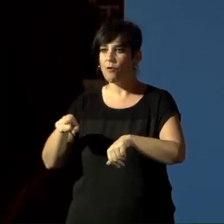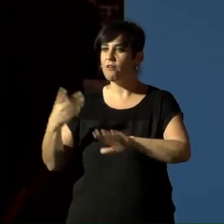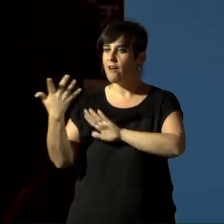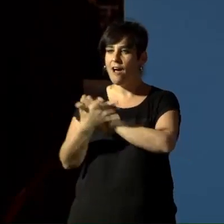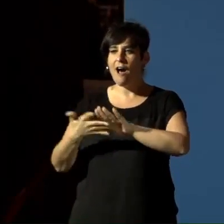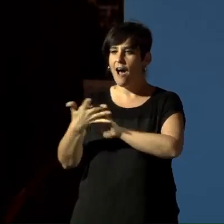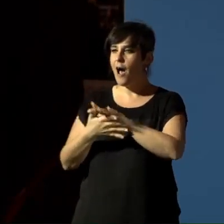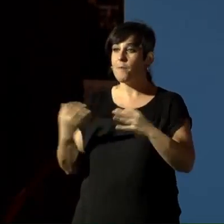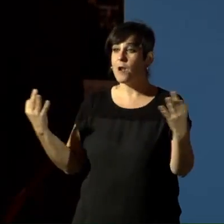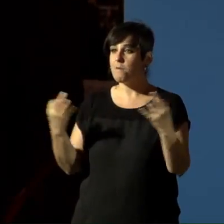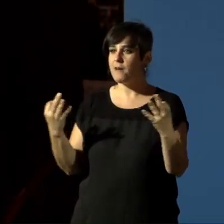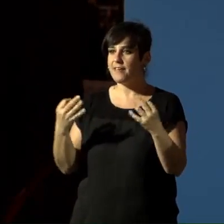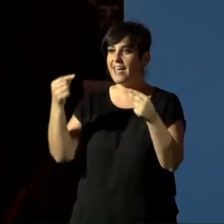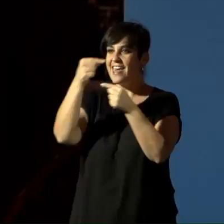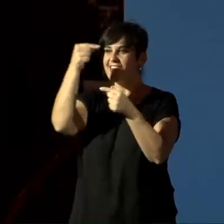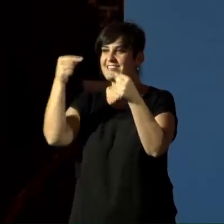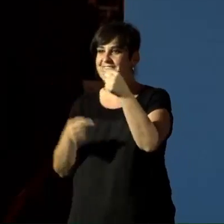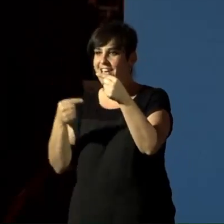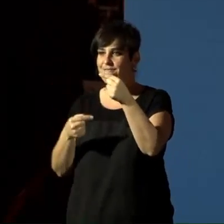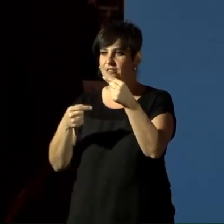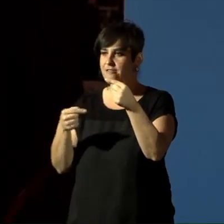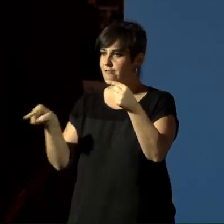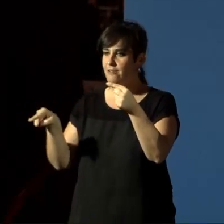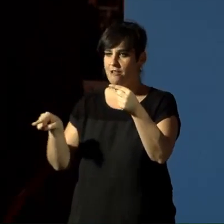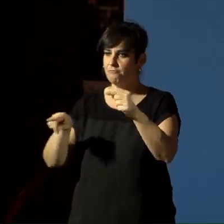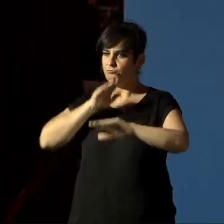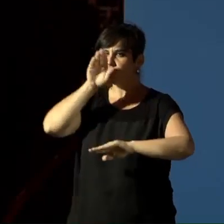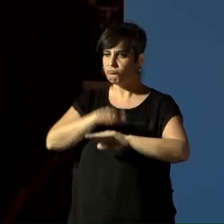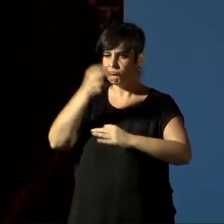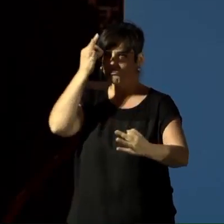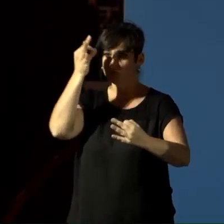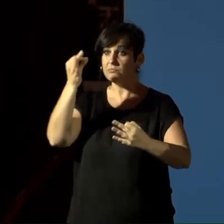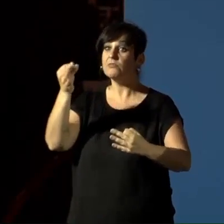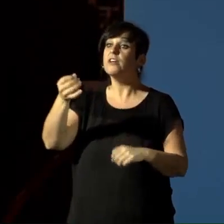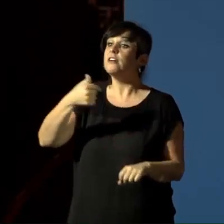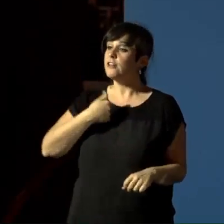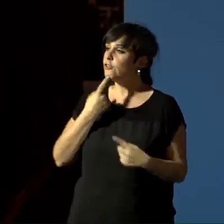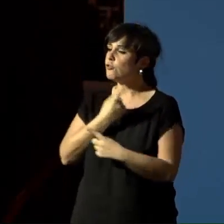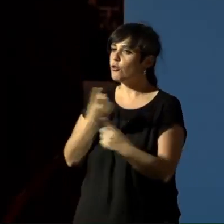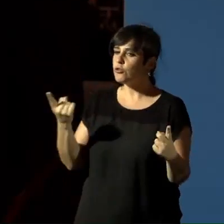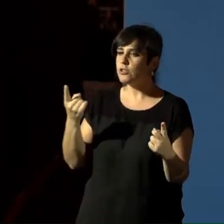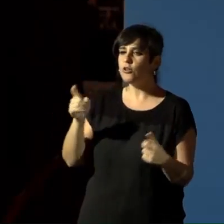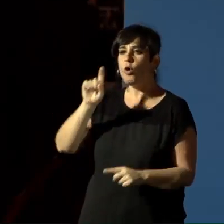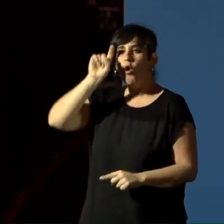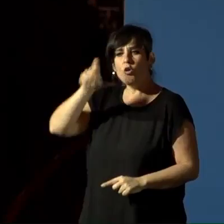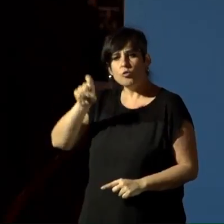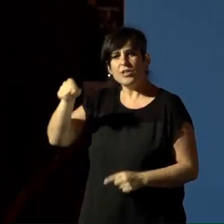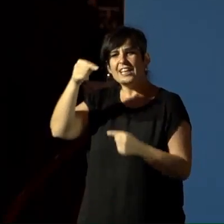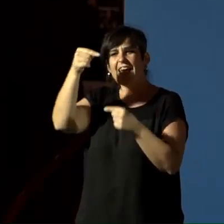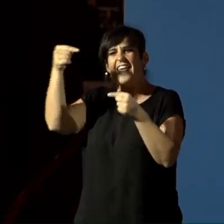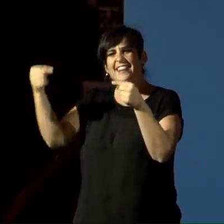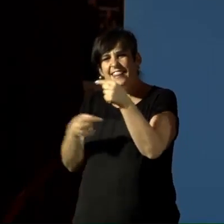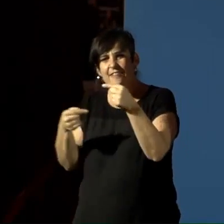no cumplimento do déficit. E eu pregúntovos, señor Feijóo, para que nos vale cumplir o